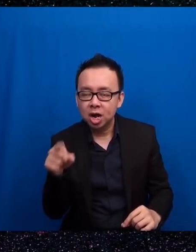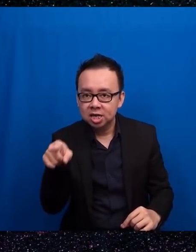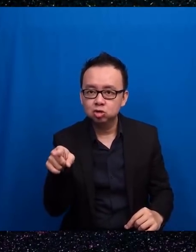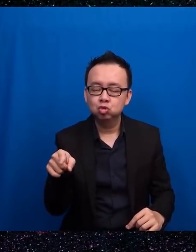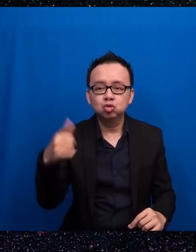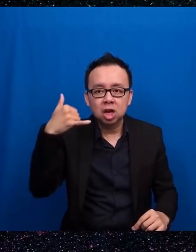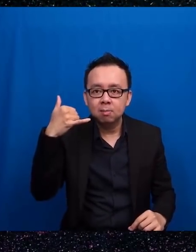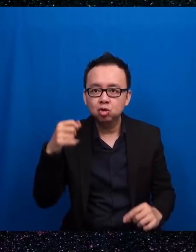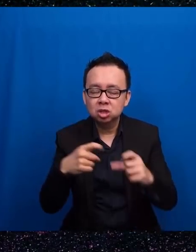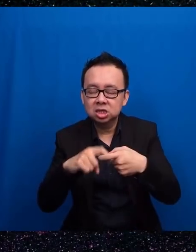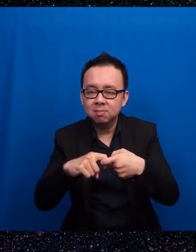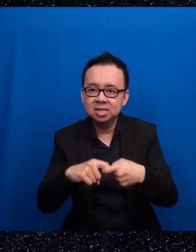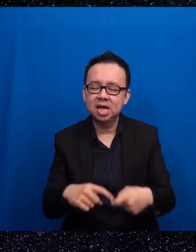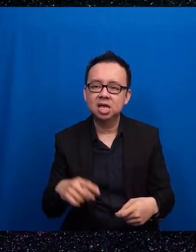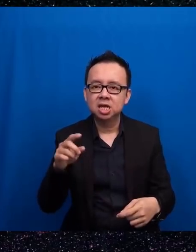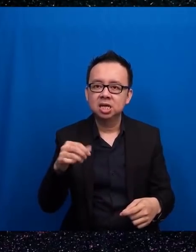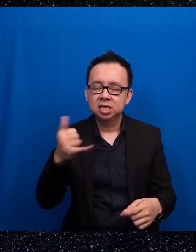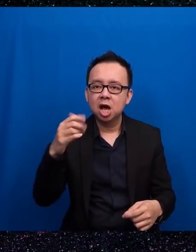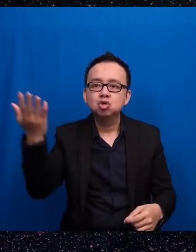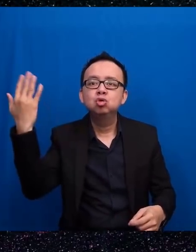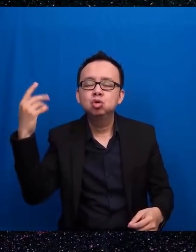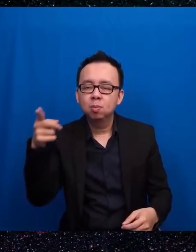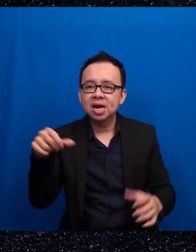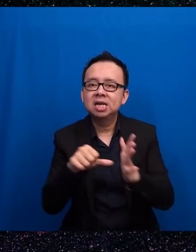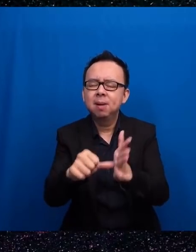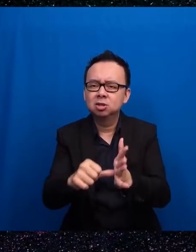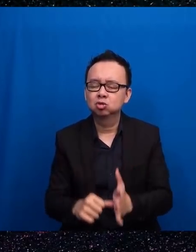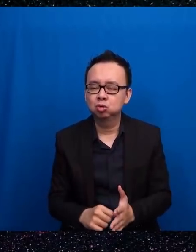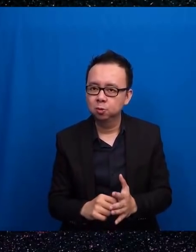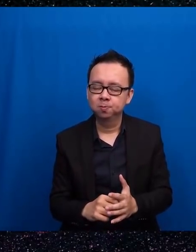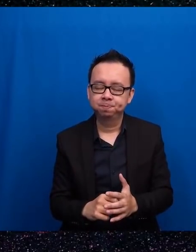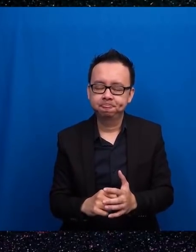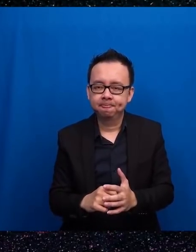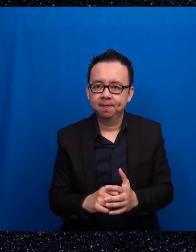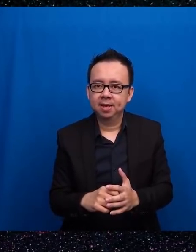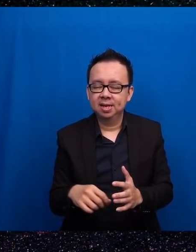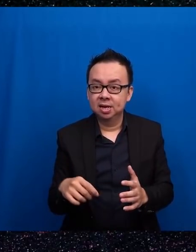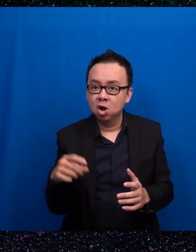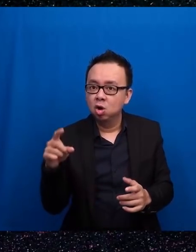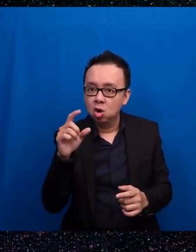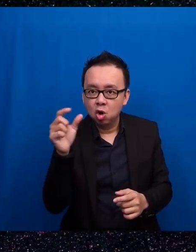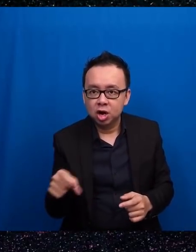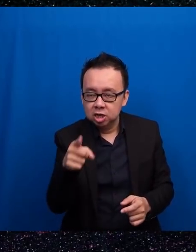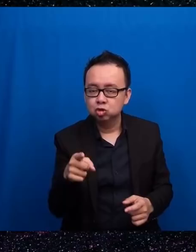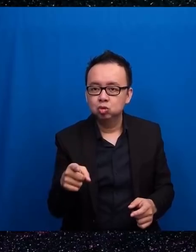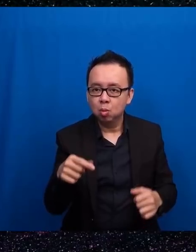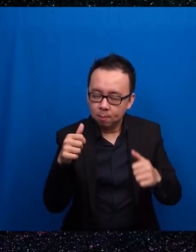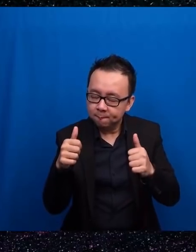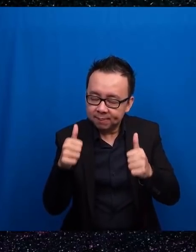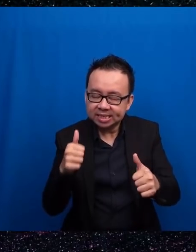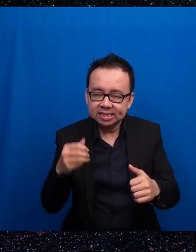dia bantu. Masa temannya kalau punya ekstra 1 kaleng tidak akan kasihkan kepada istrinya untuk menyusui